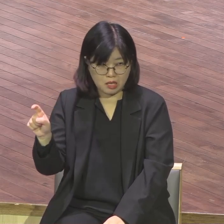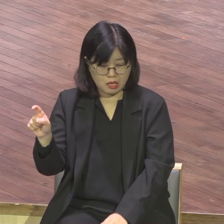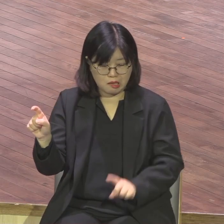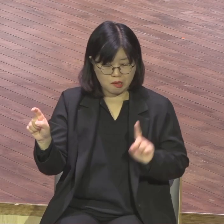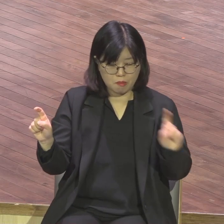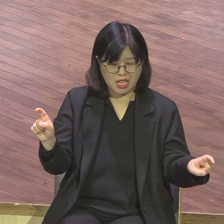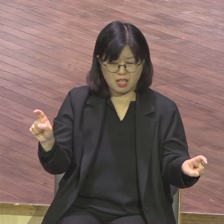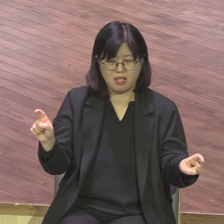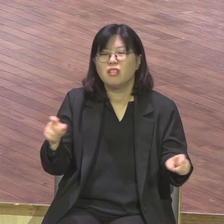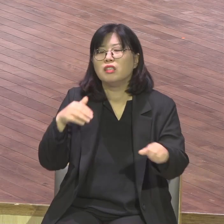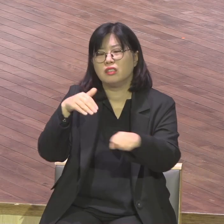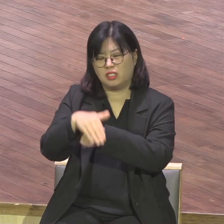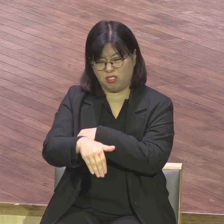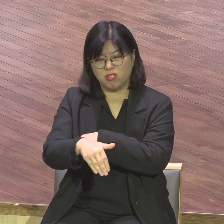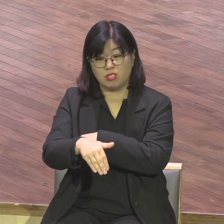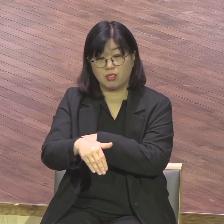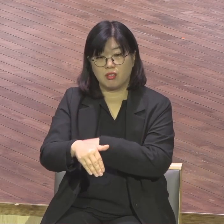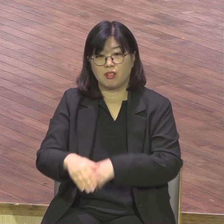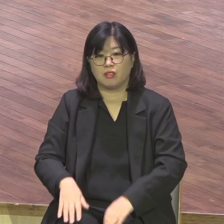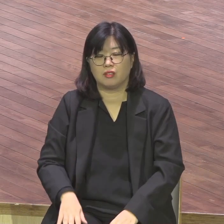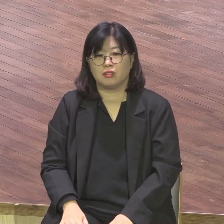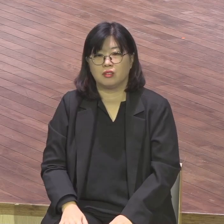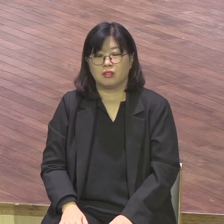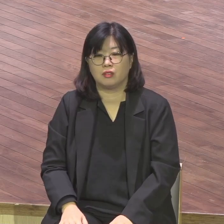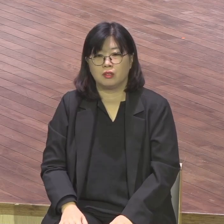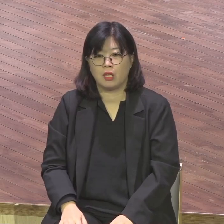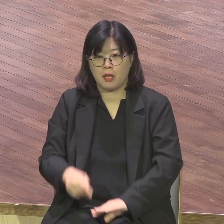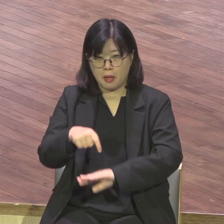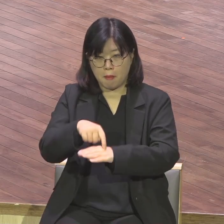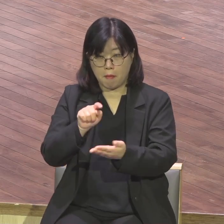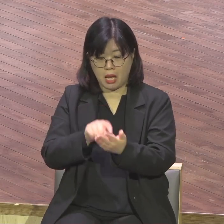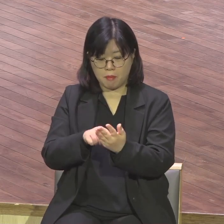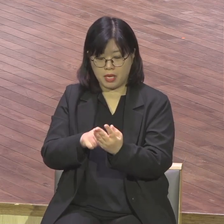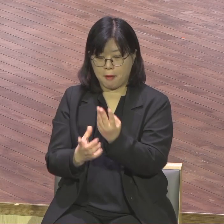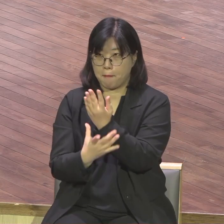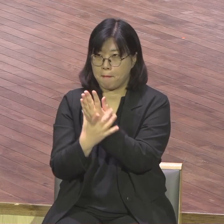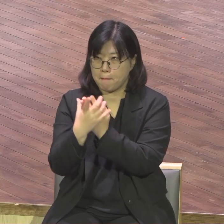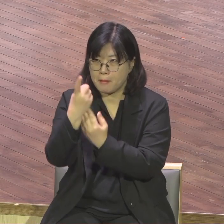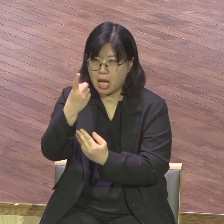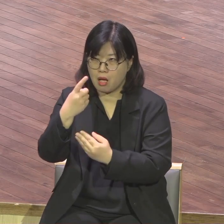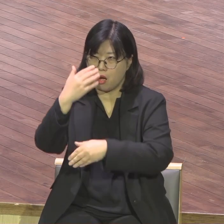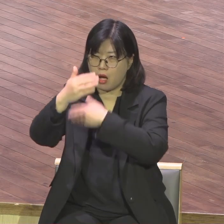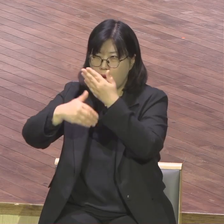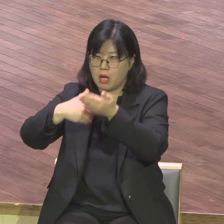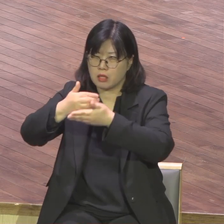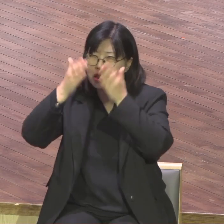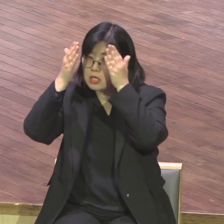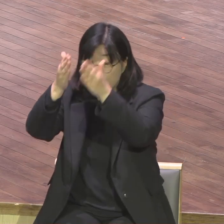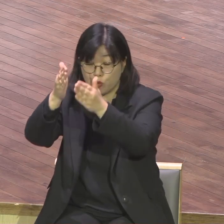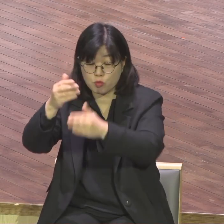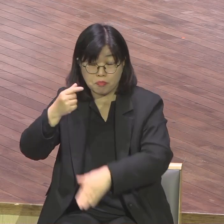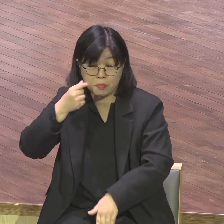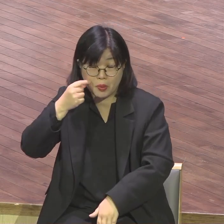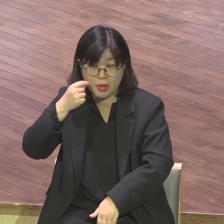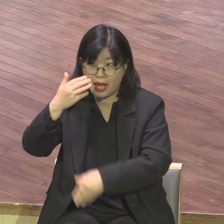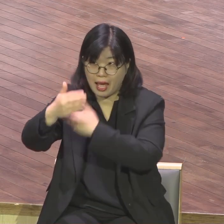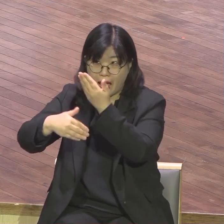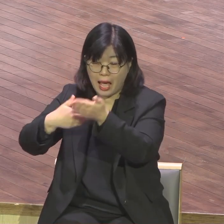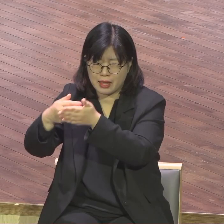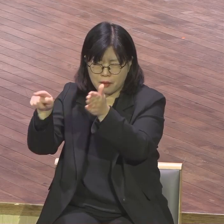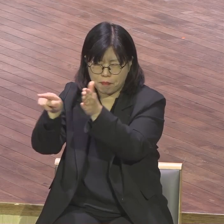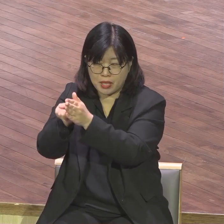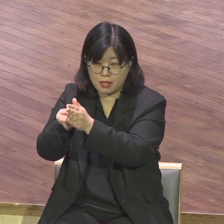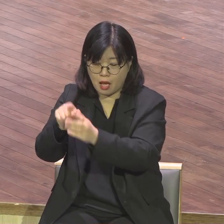자, 우리를 두 마음을 품게 하는 것, 두 마음. 하나님 주시는 마음도 있고 사단이 주는 마음.